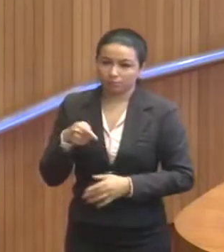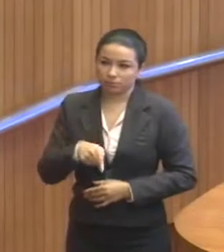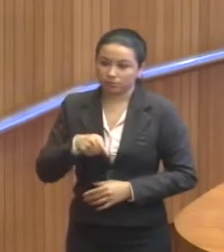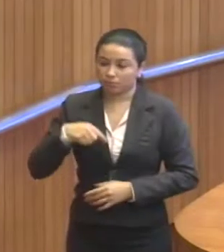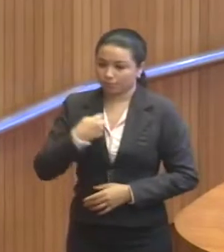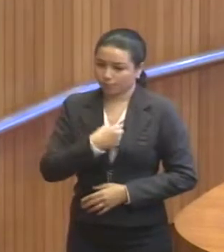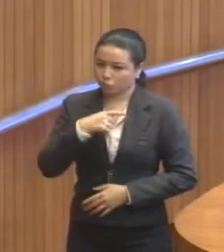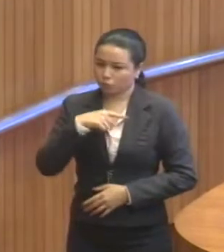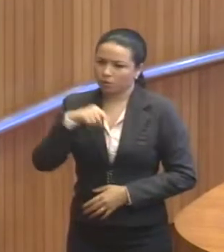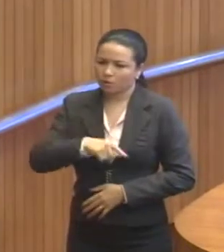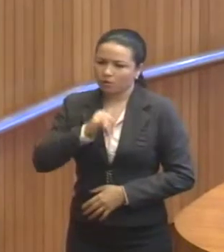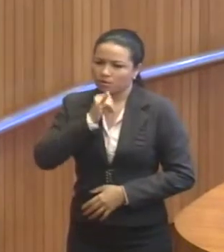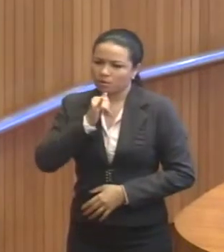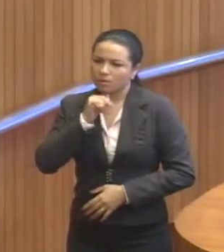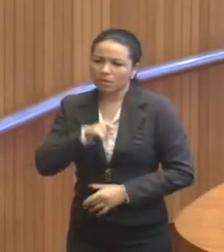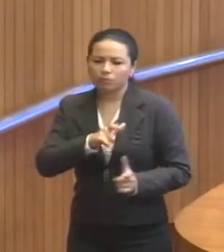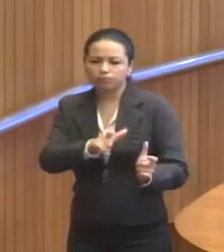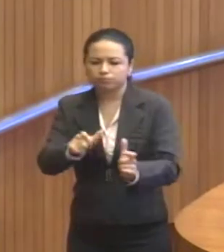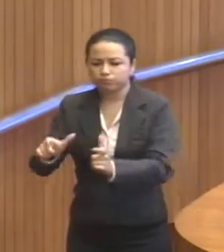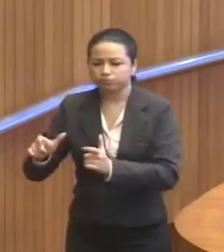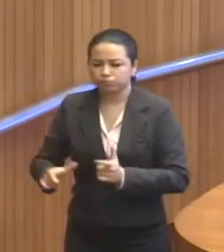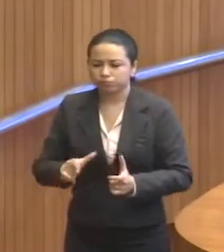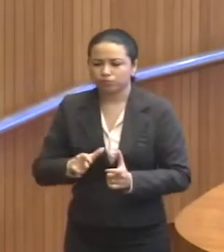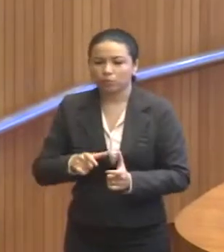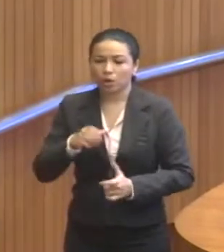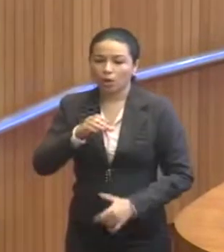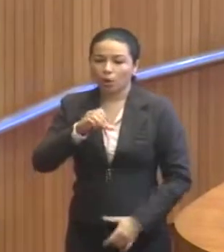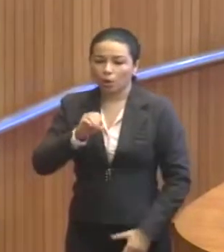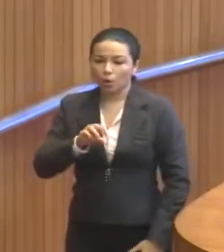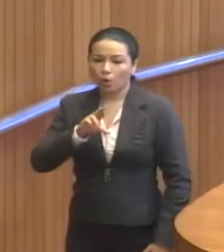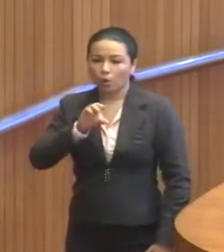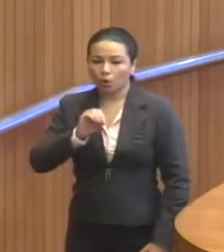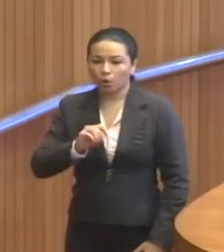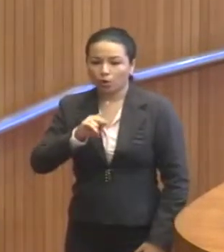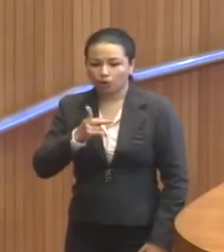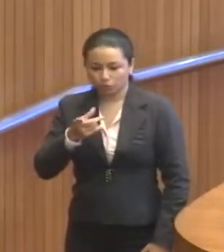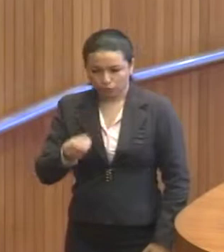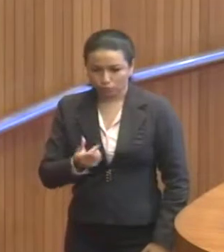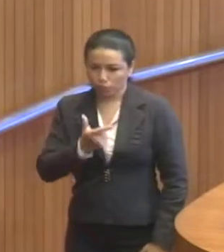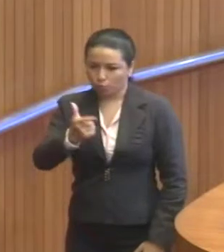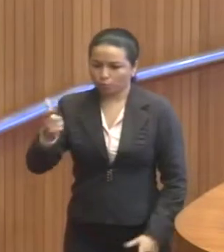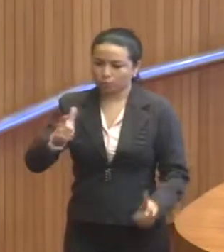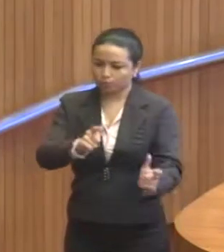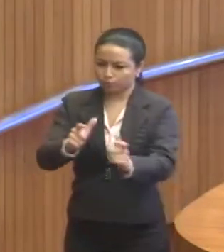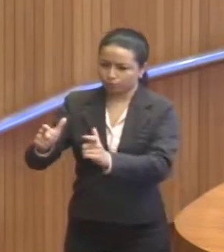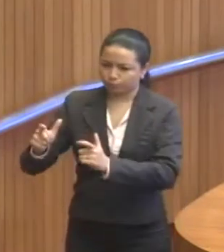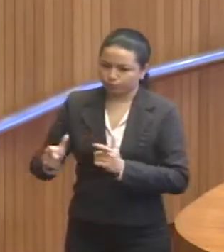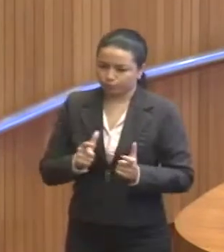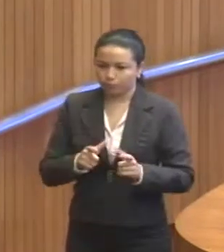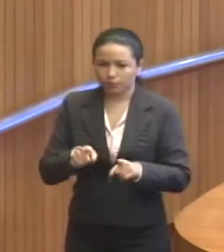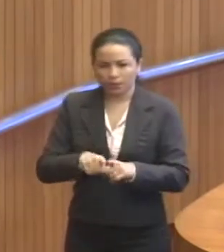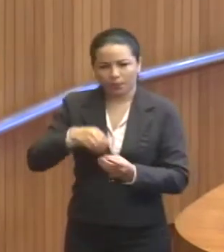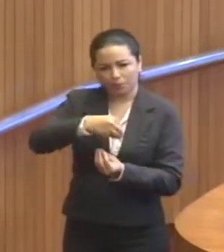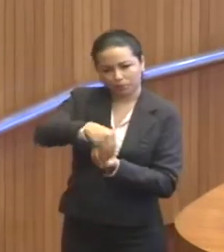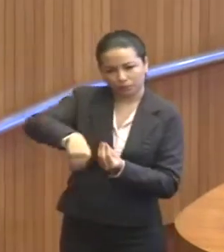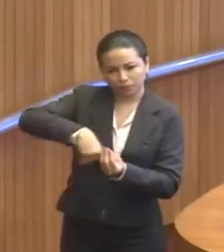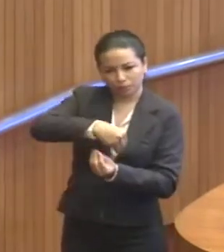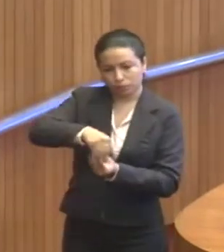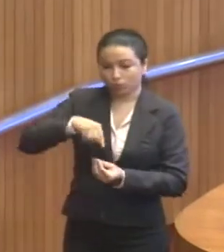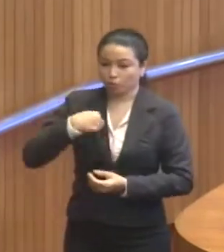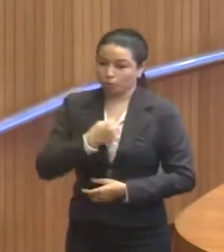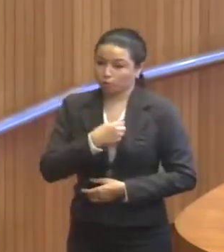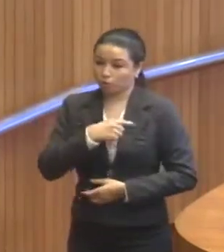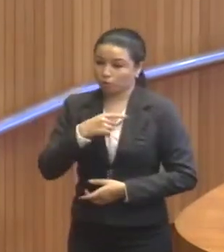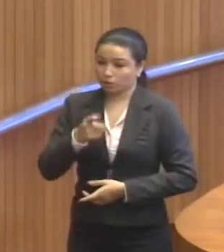aí nós temos, por exemplo, bairros como o bairro do Coroadinho e outros bairros mais desse entorno, onde nós temos